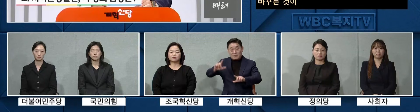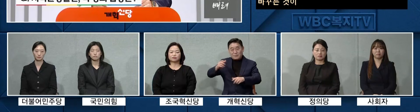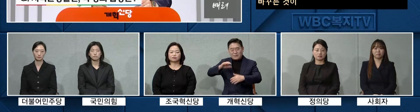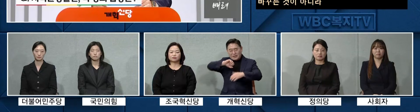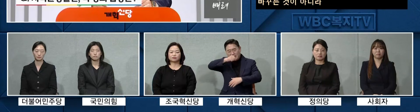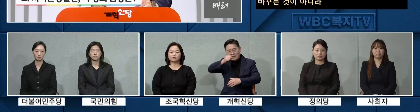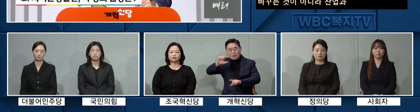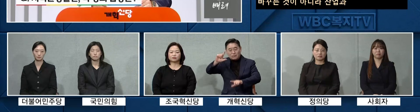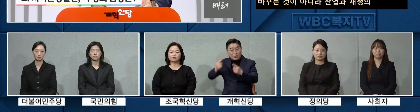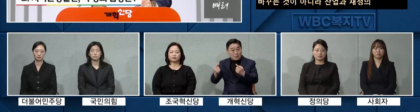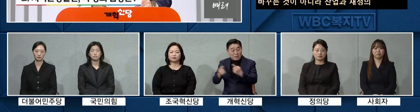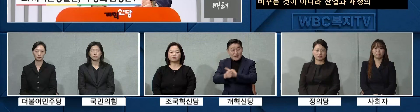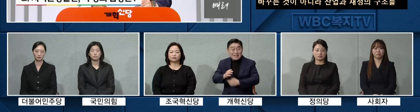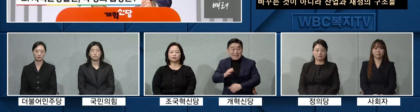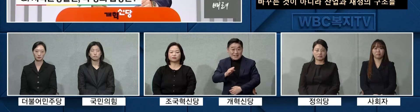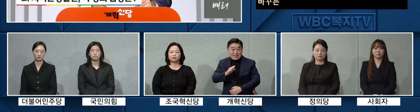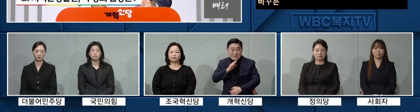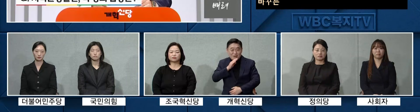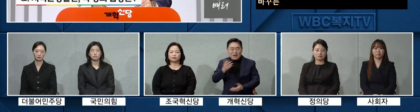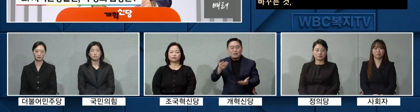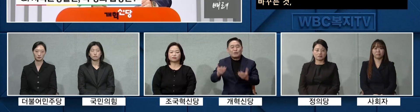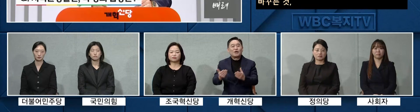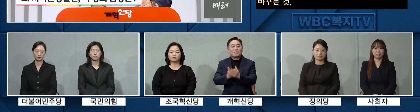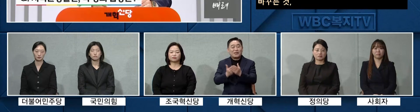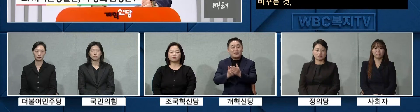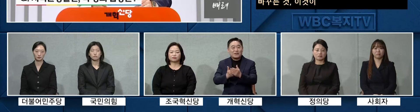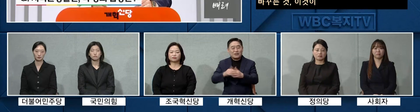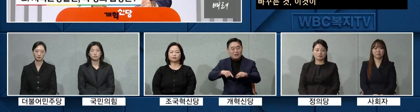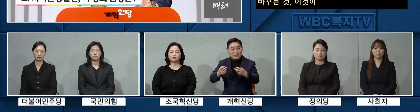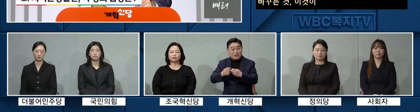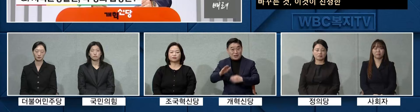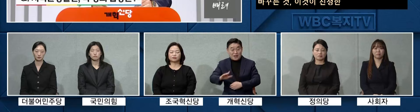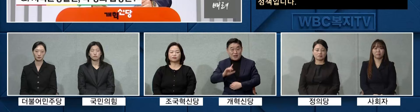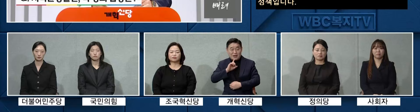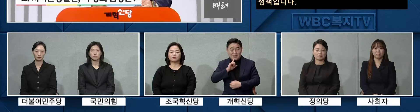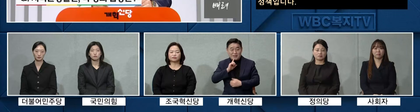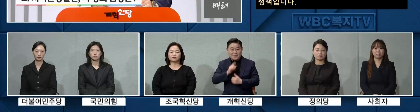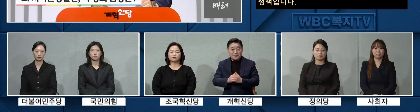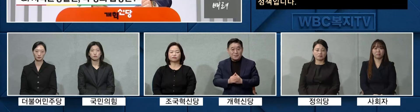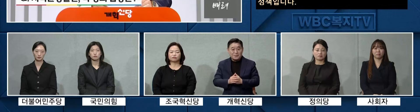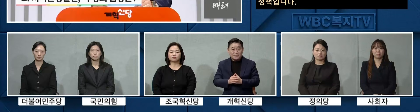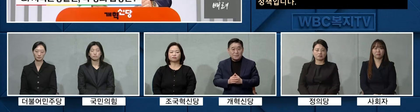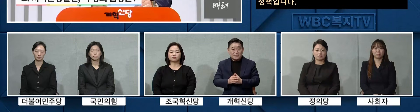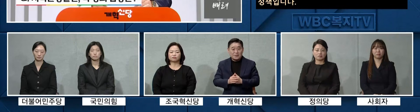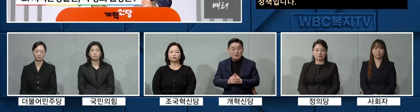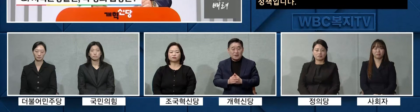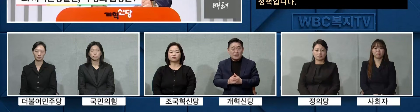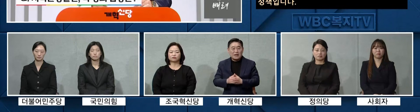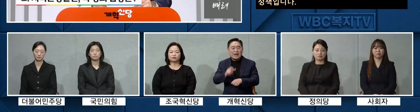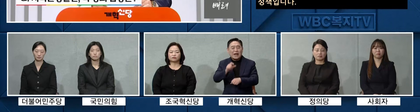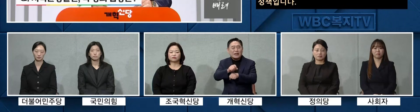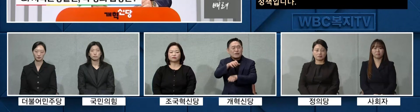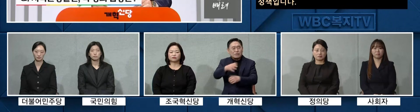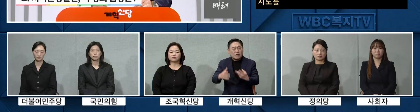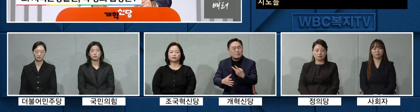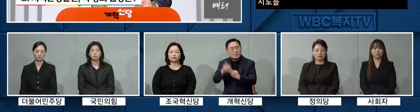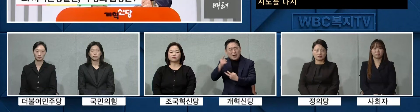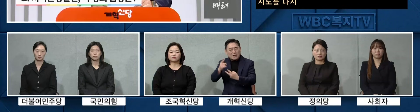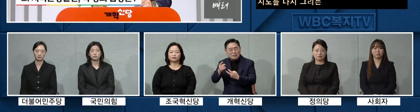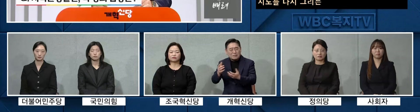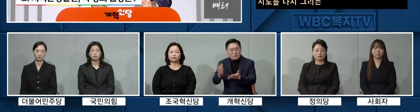것, 이것이 진정한 균형 발전의 정책입니다. 지도를 다시 그리는 것, 이것은